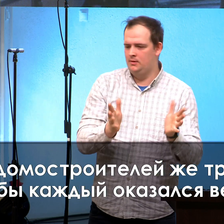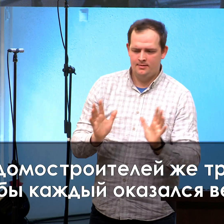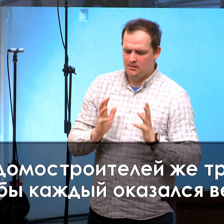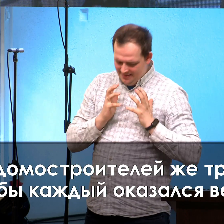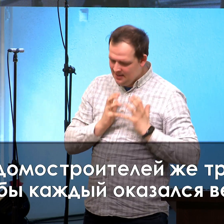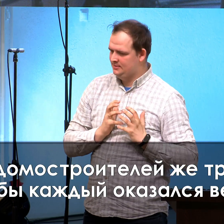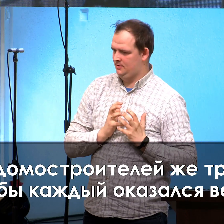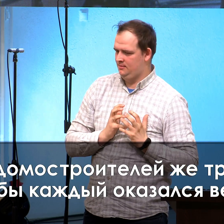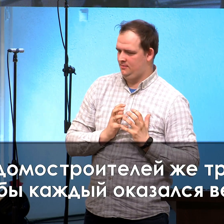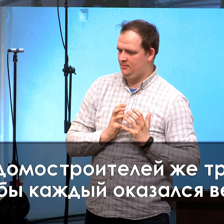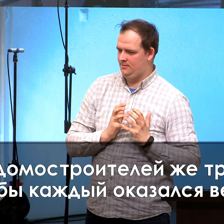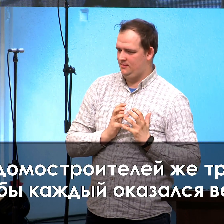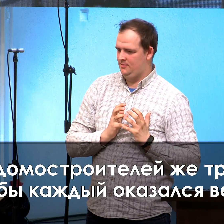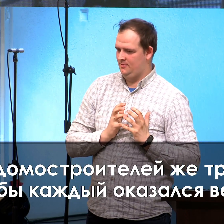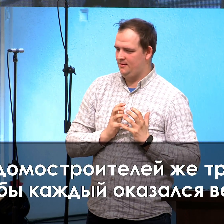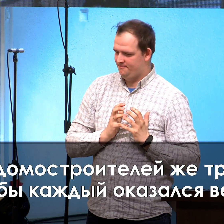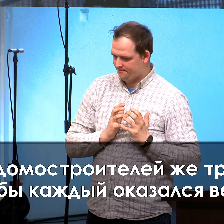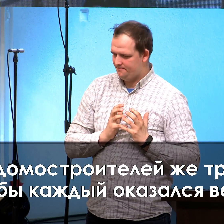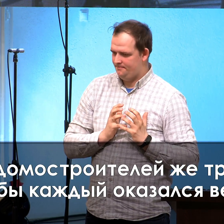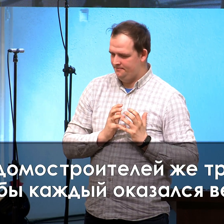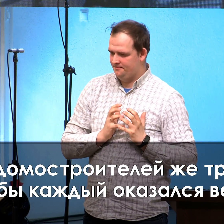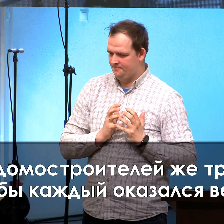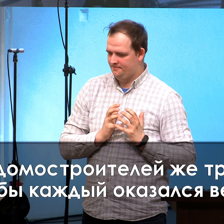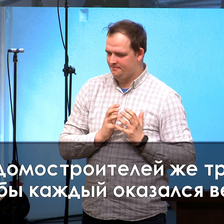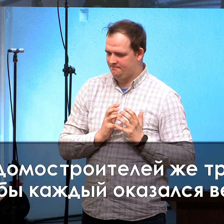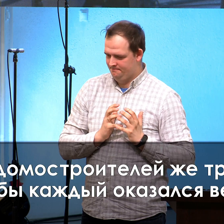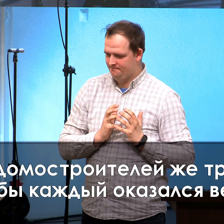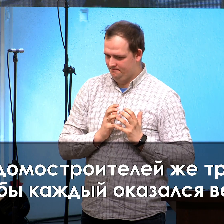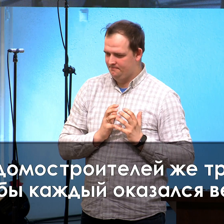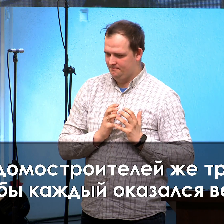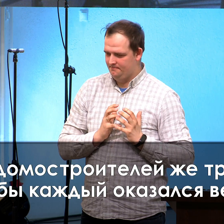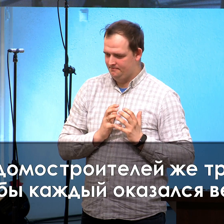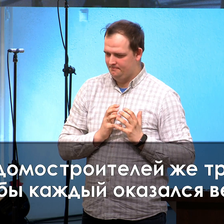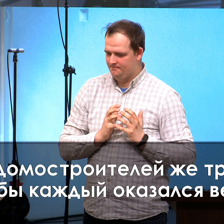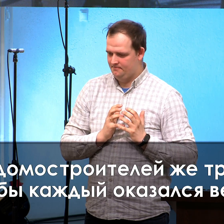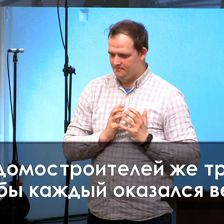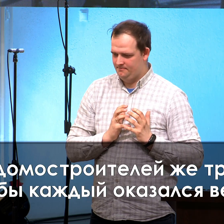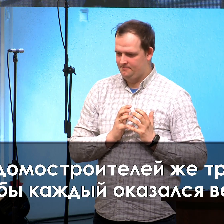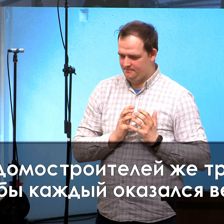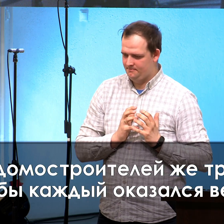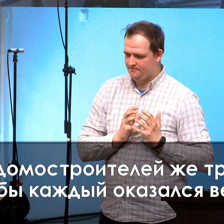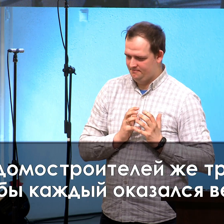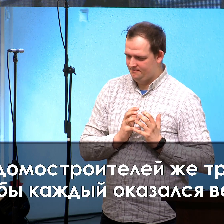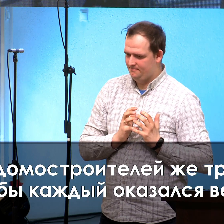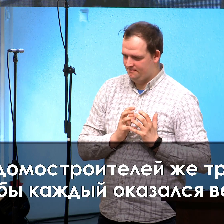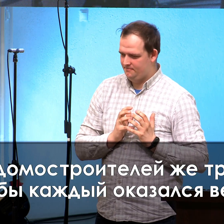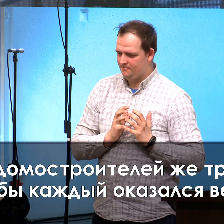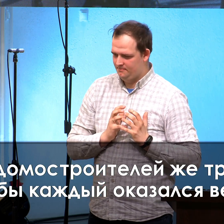любовь. Мы должны ее не раскидаться, как бы не выбрасывать ее, но сохранить, чтобы она постоянно